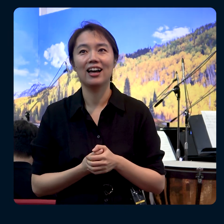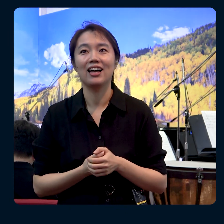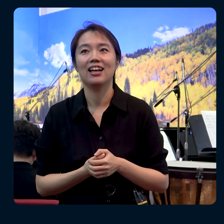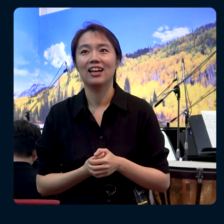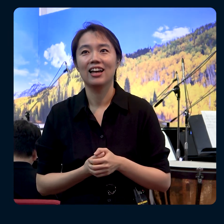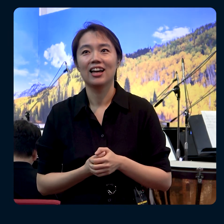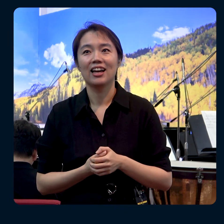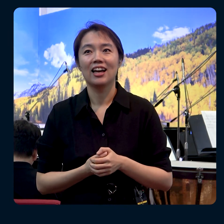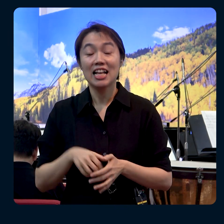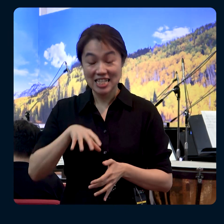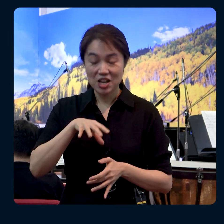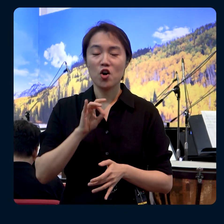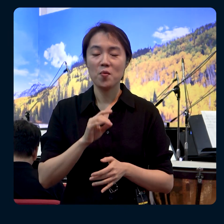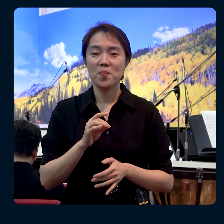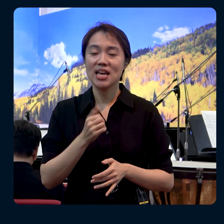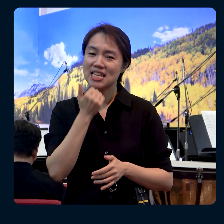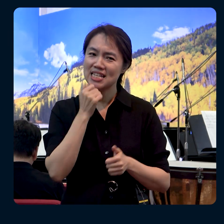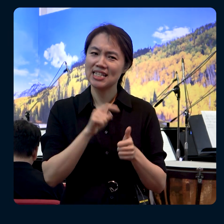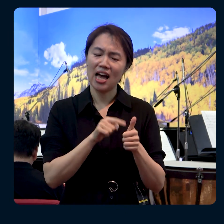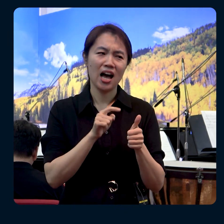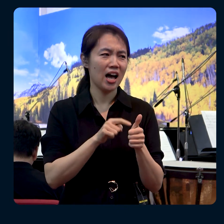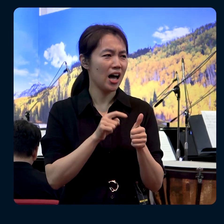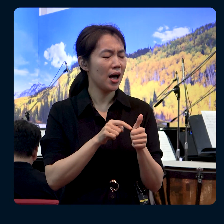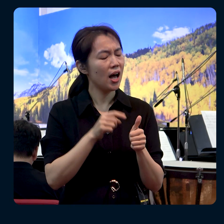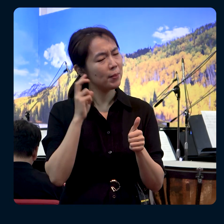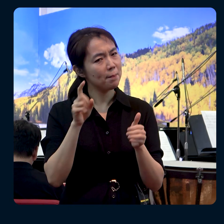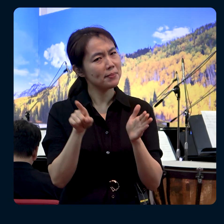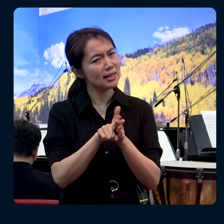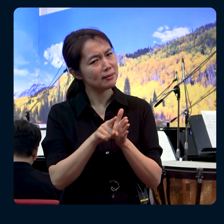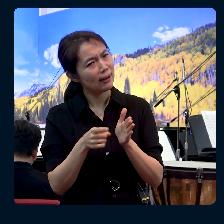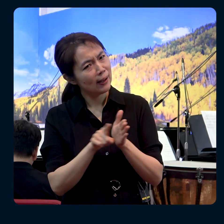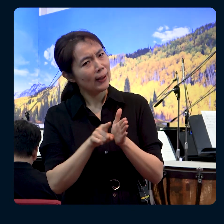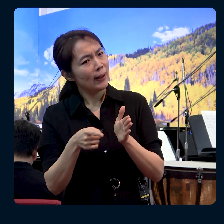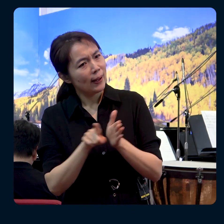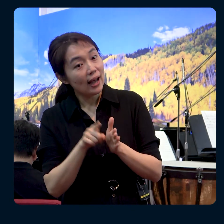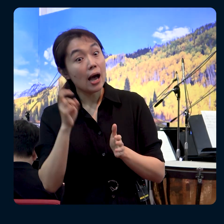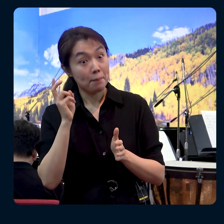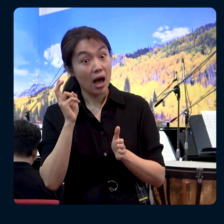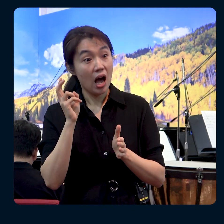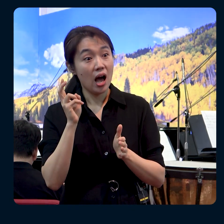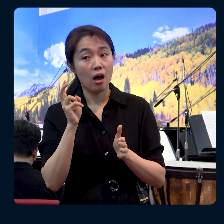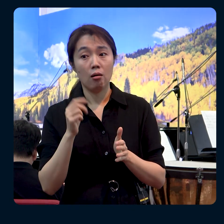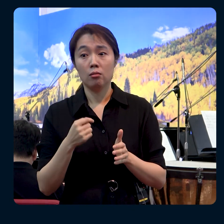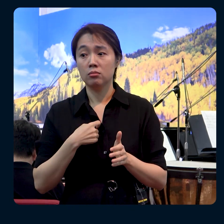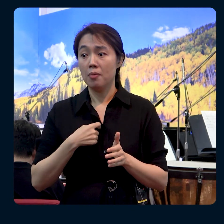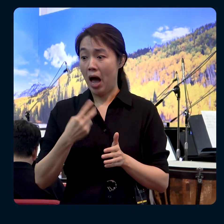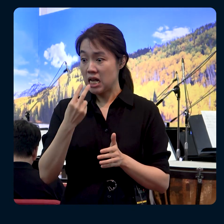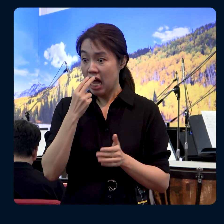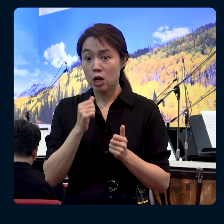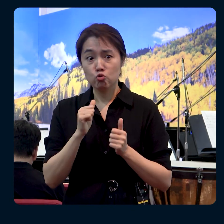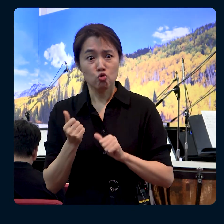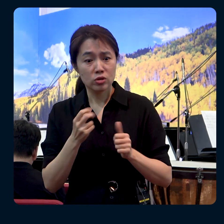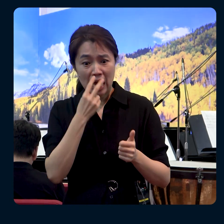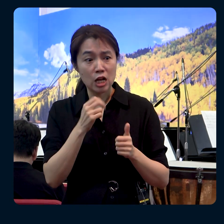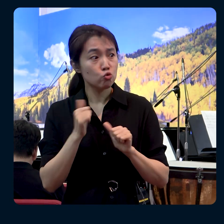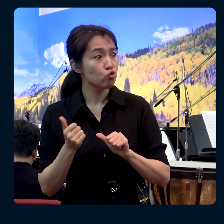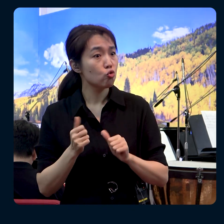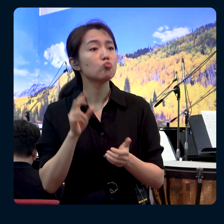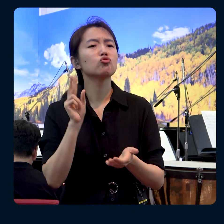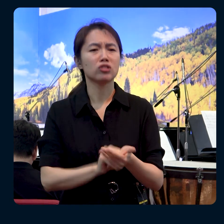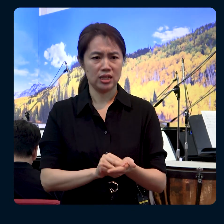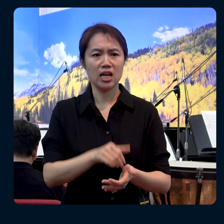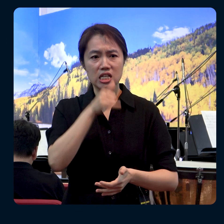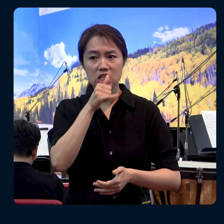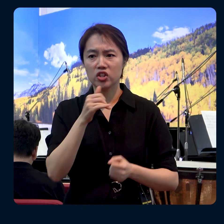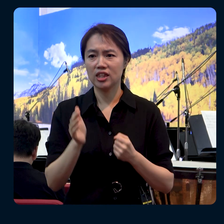이런 상황에서 처하면요, 신앙 흔들리죠. 더구나 이게 생존이 걸린 문제 아니에요? 그러니까 얼마나 참